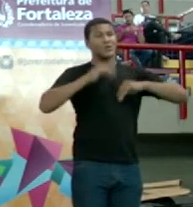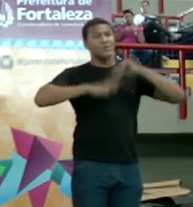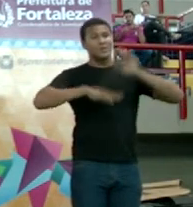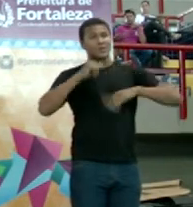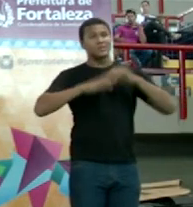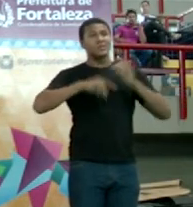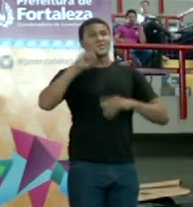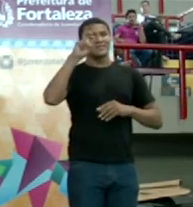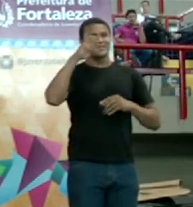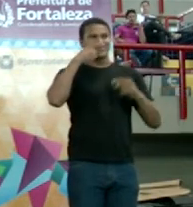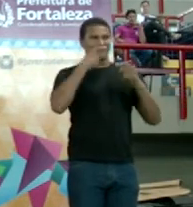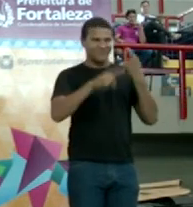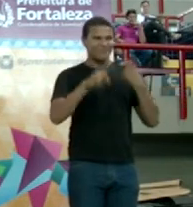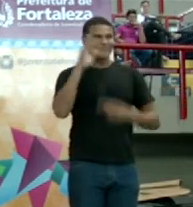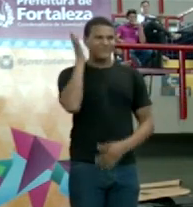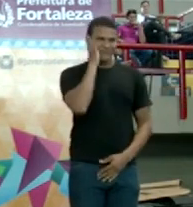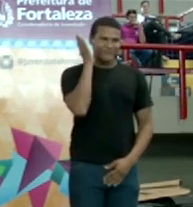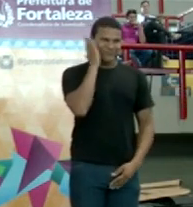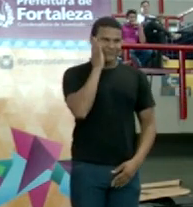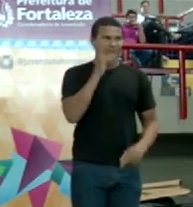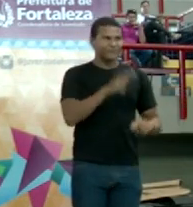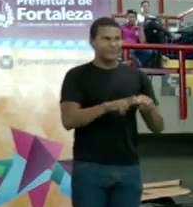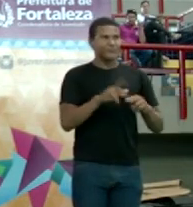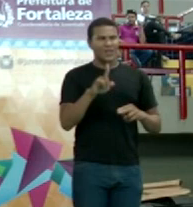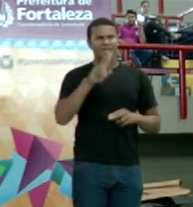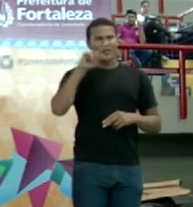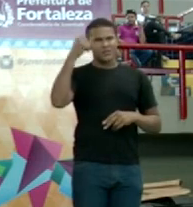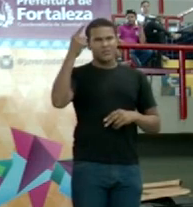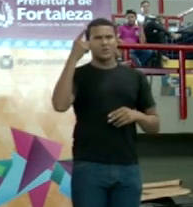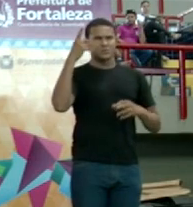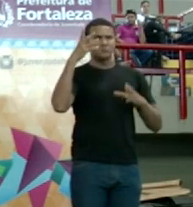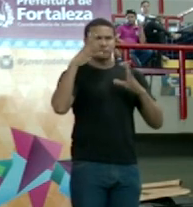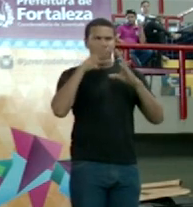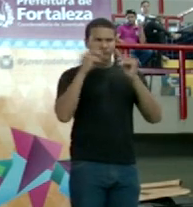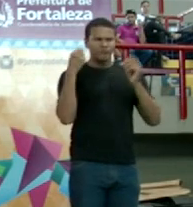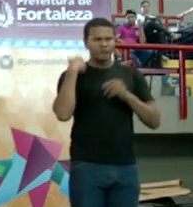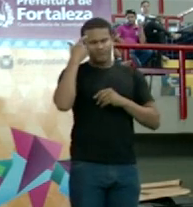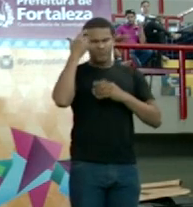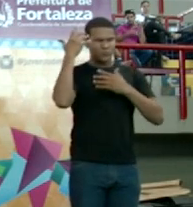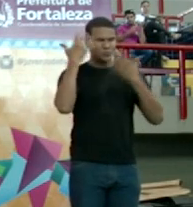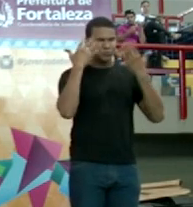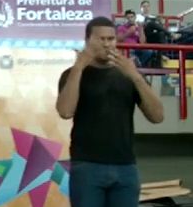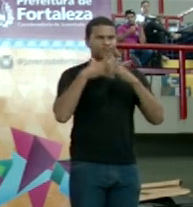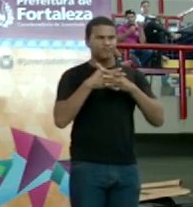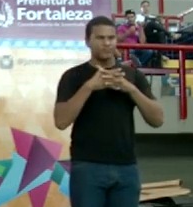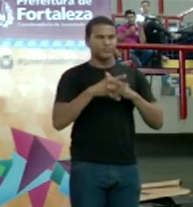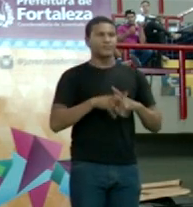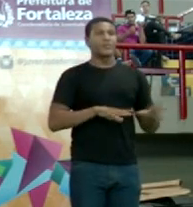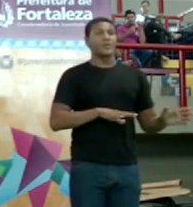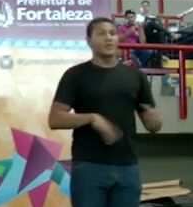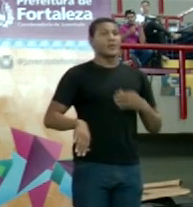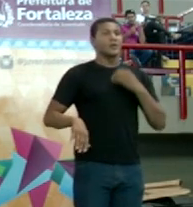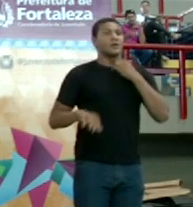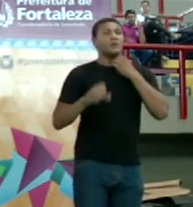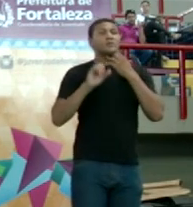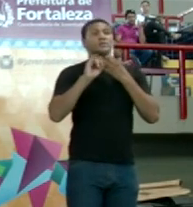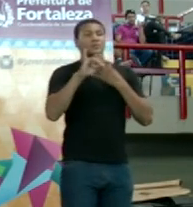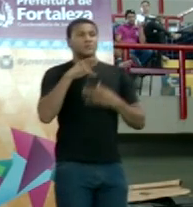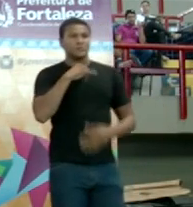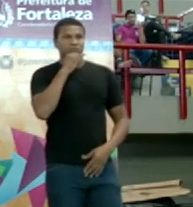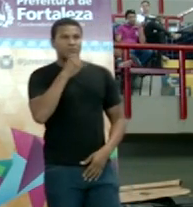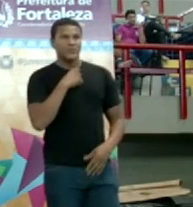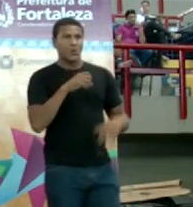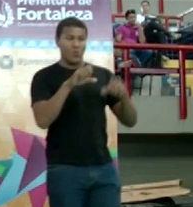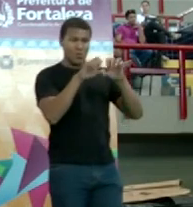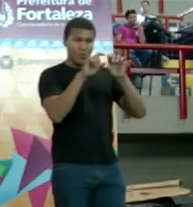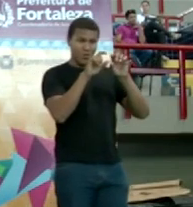E vocês vão tirar todas as dúvidas no nosso próximo encontro de julho. A competência 3, quem faz 8 linhas não